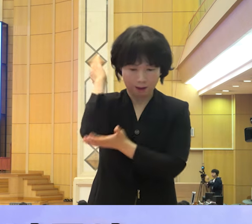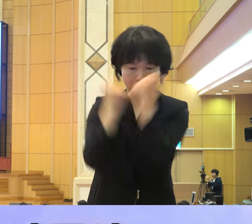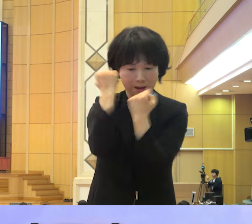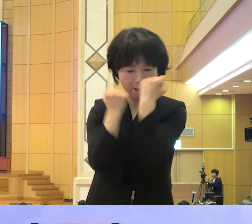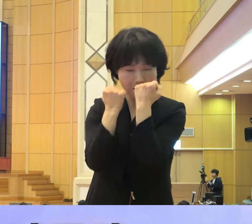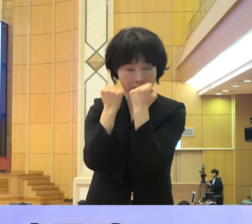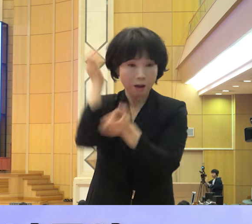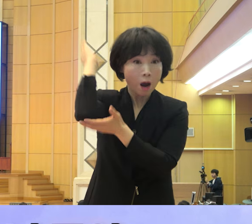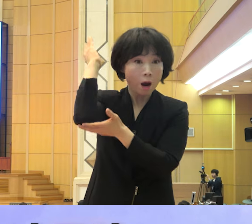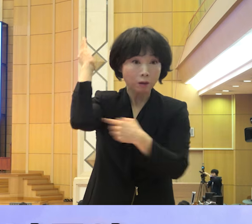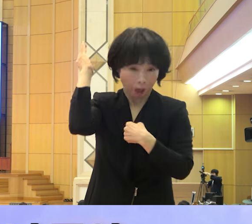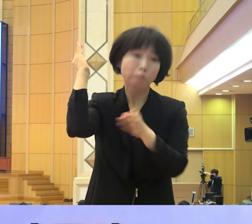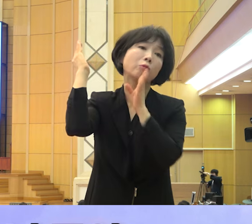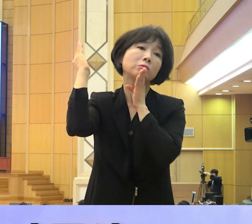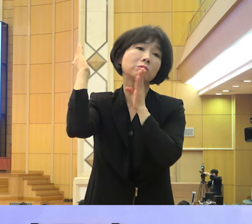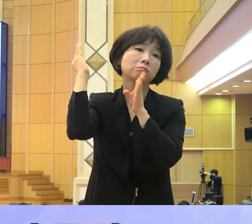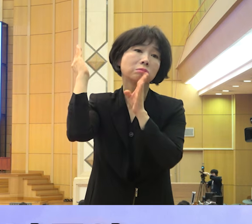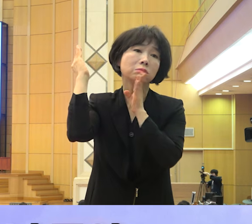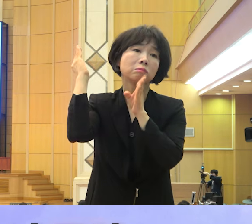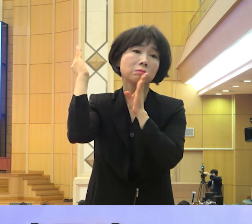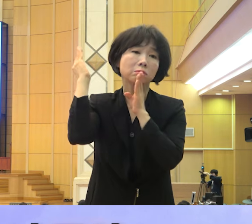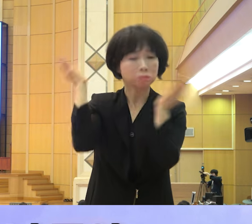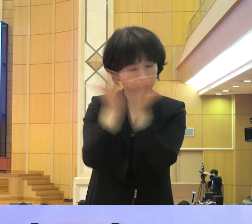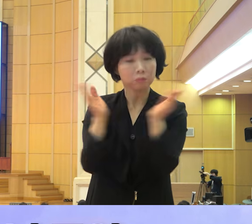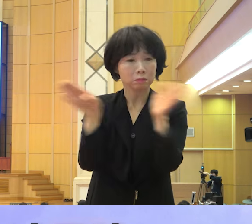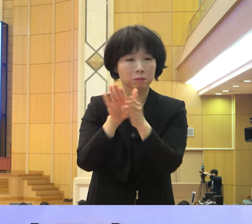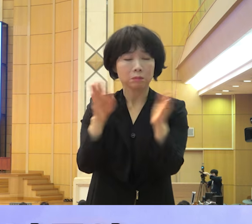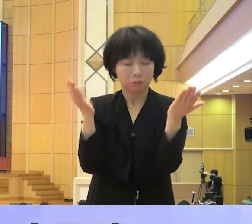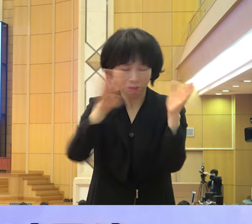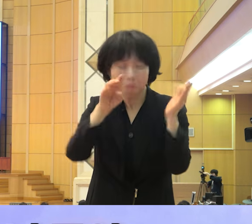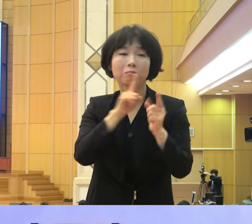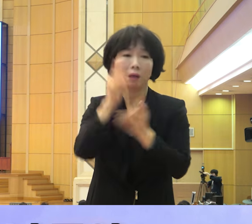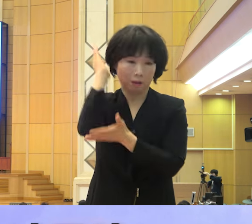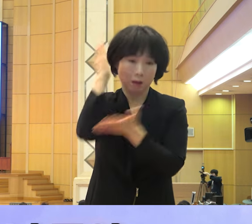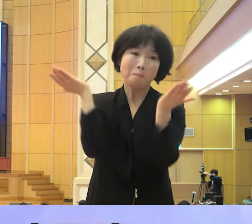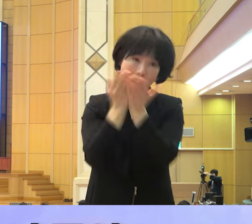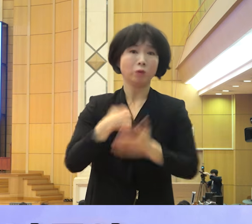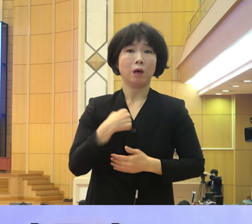그 증언이 참되고 또한